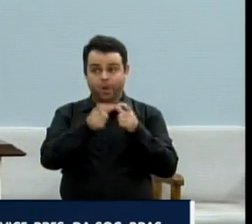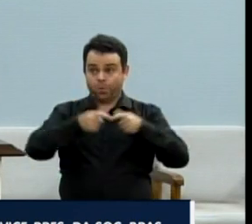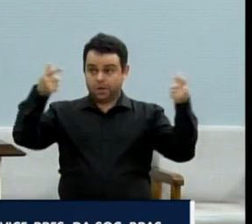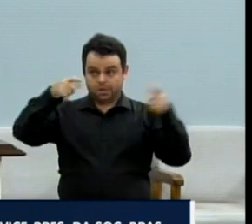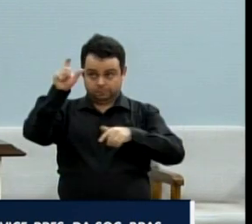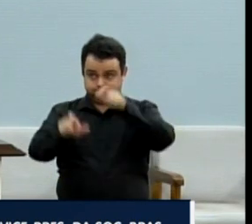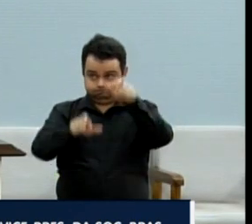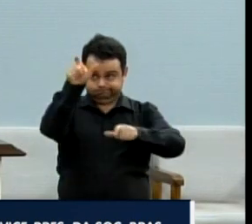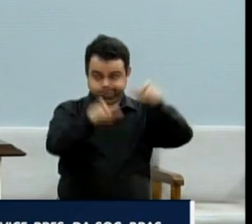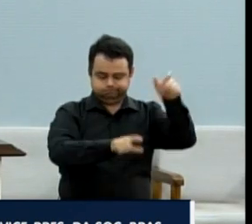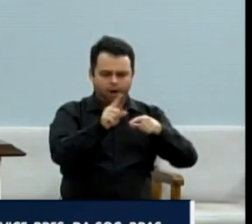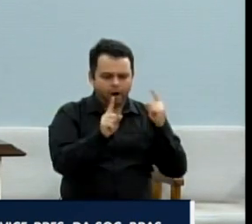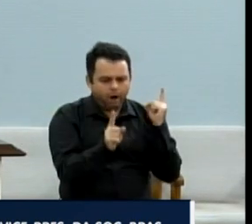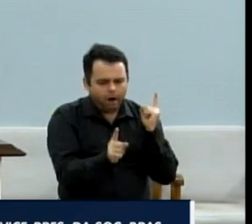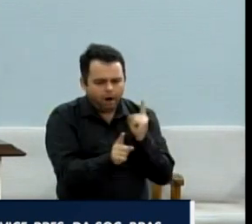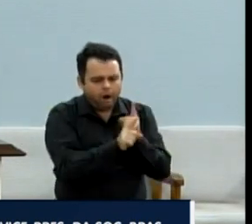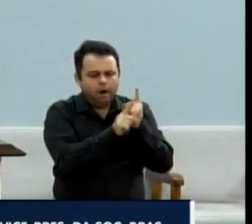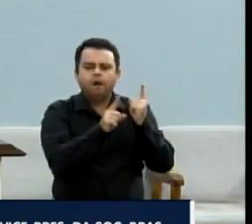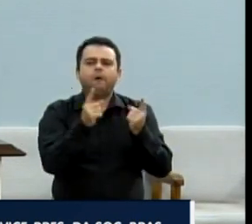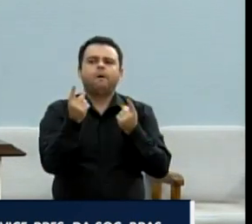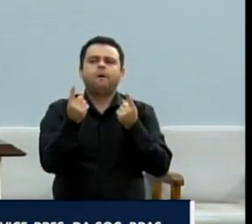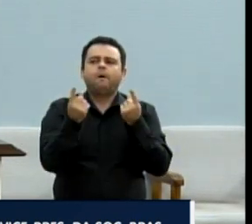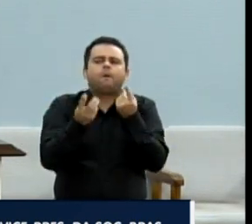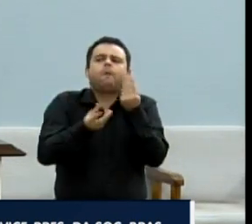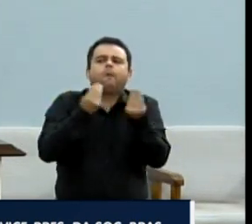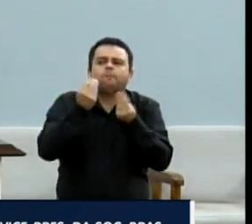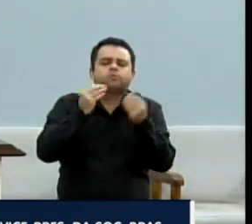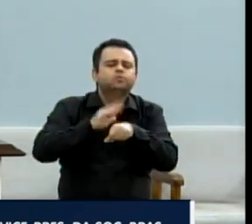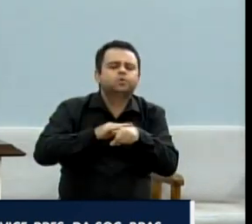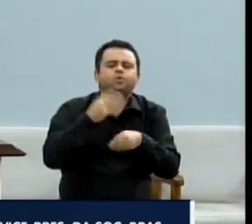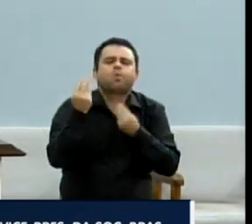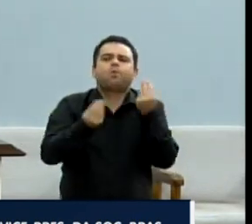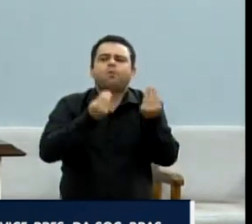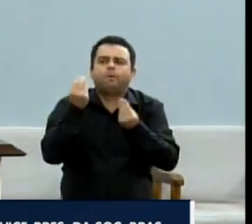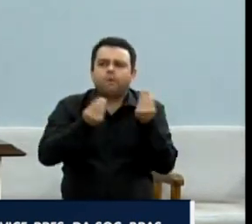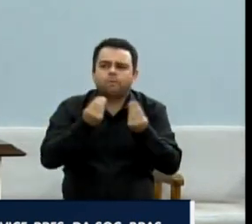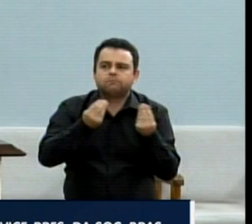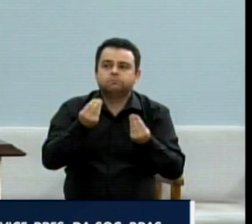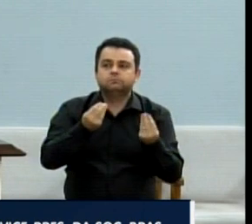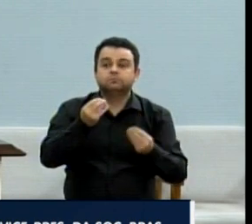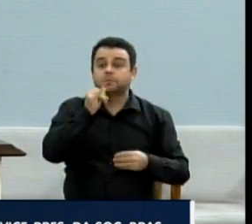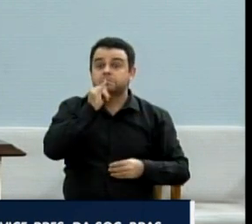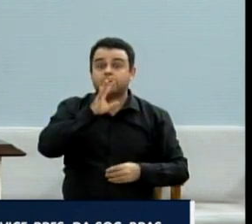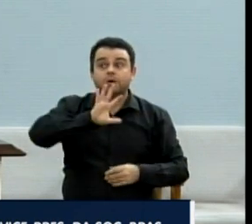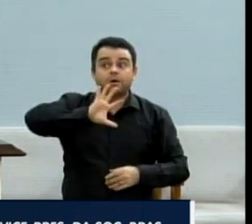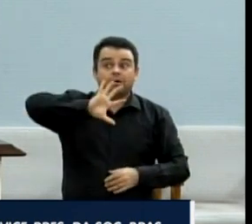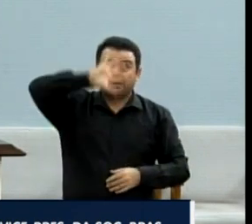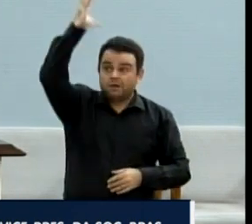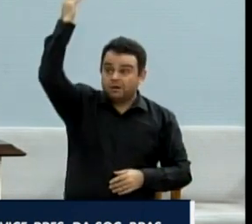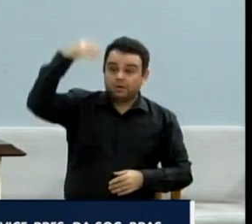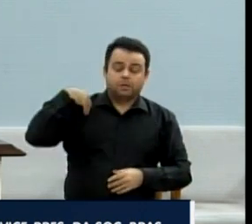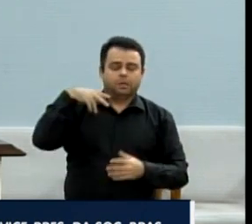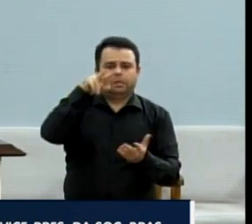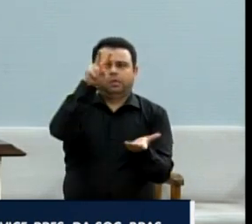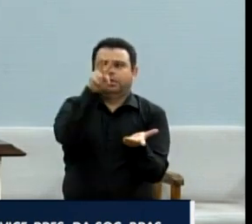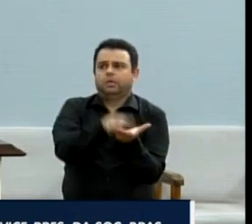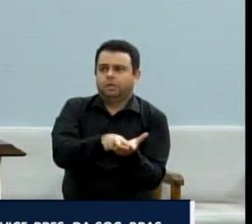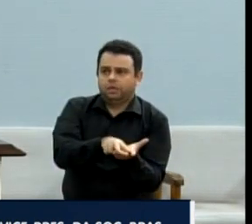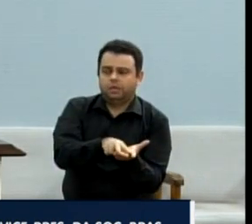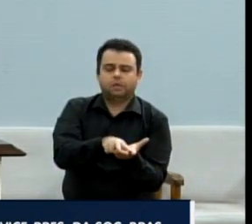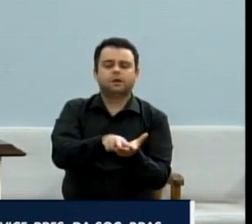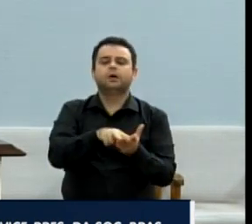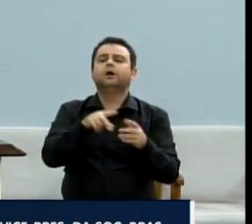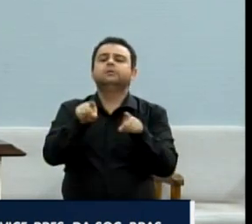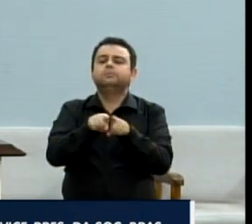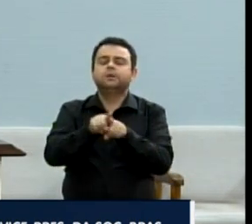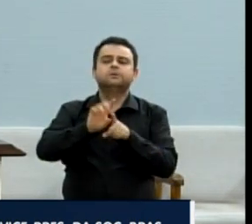acaba descobrindo, fazendo o diagnóstico dessa patologia em uma situação de extrema emergência chamada